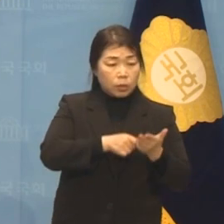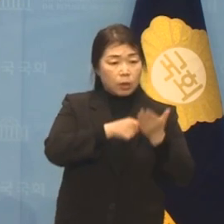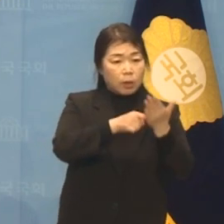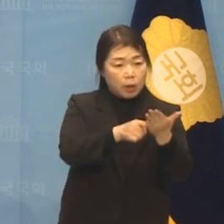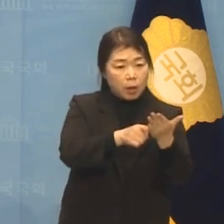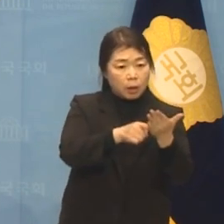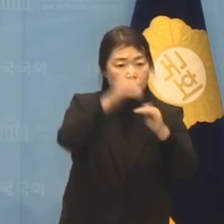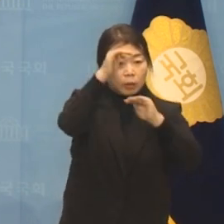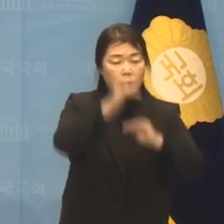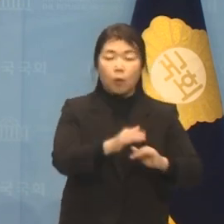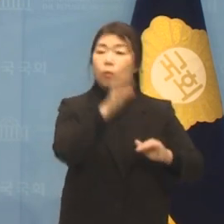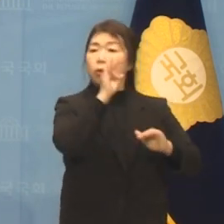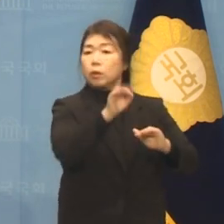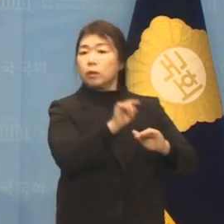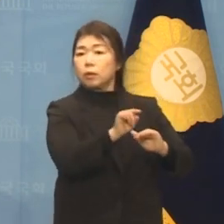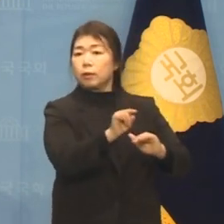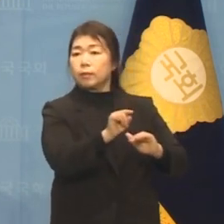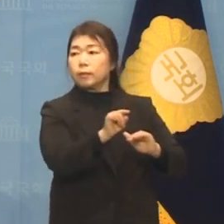선거구 획정안은